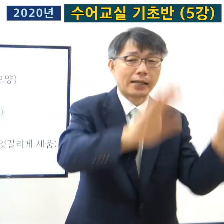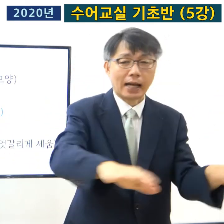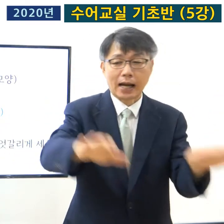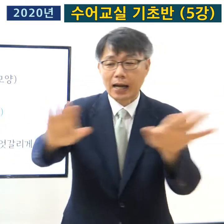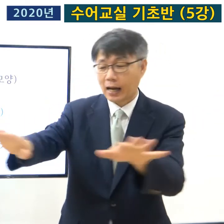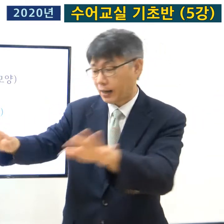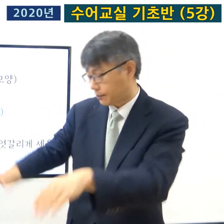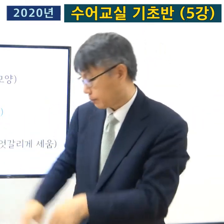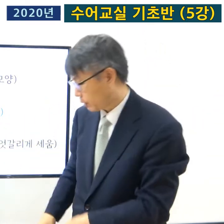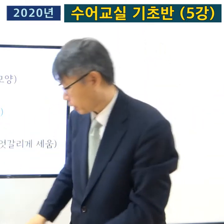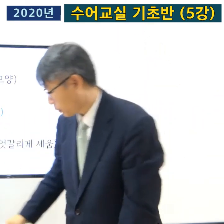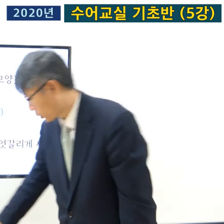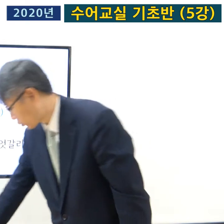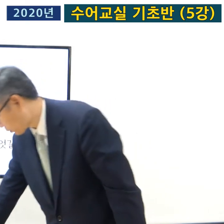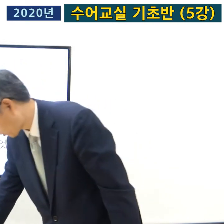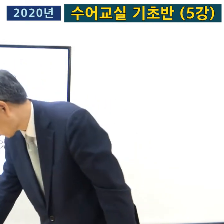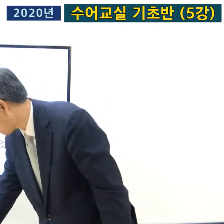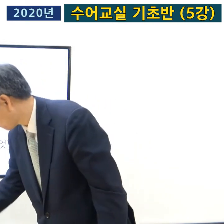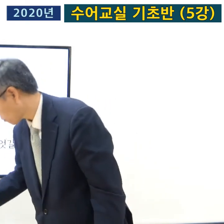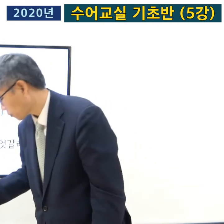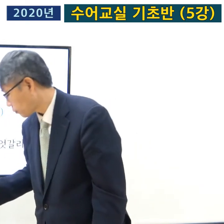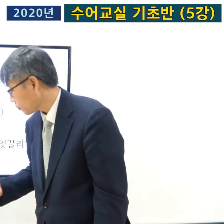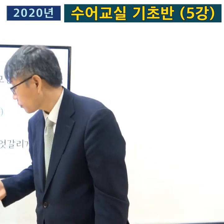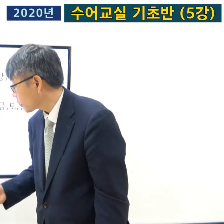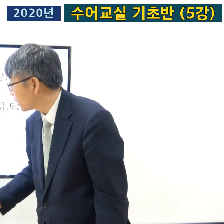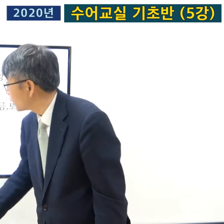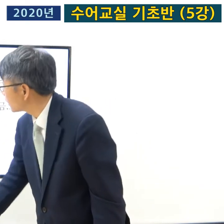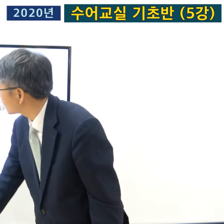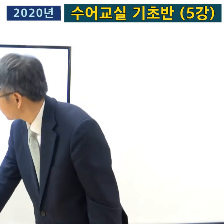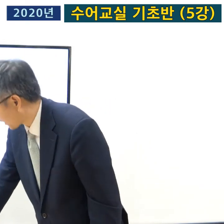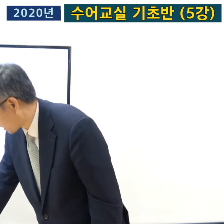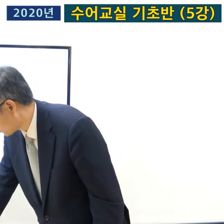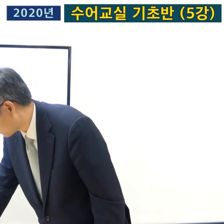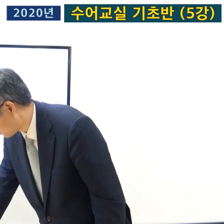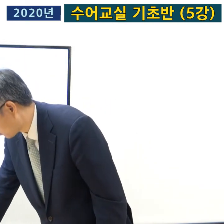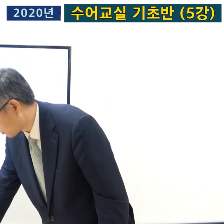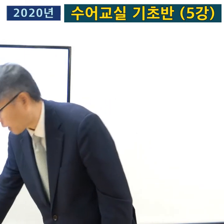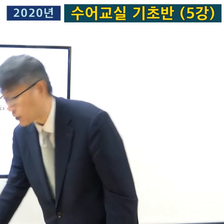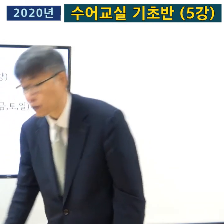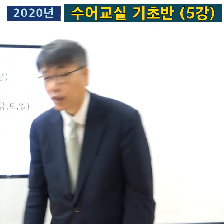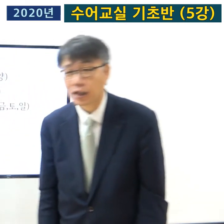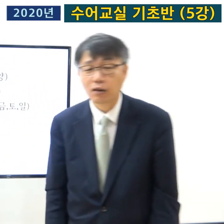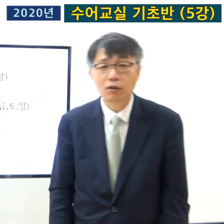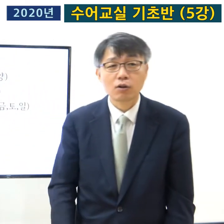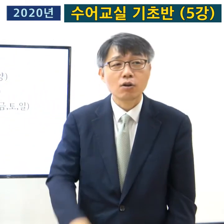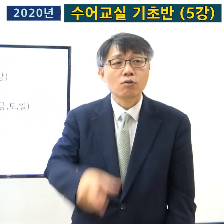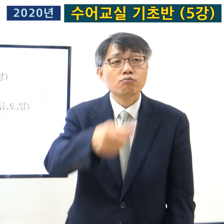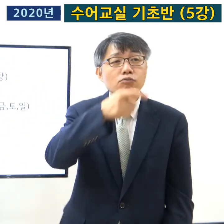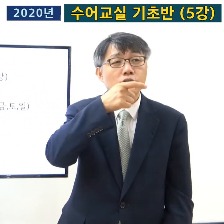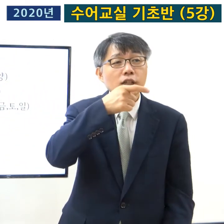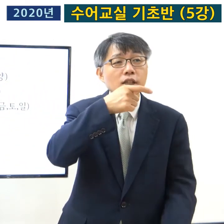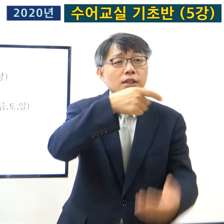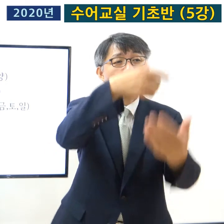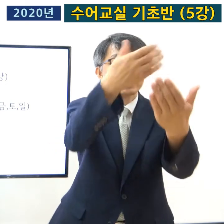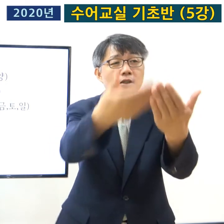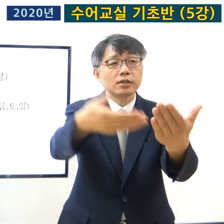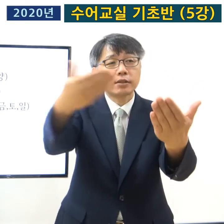바다 이렇게 표현해 주시면 되고요. 그 다음에 강은 어떻게 할까요? 물이